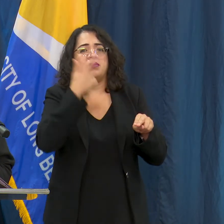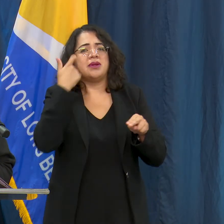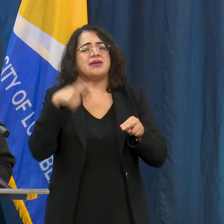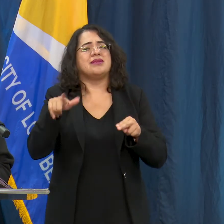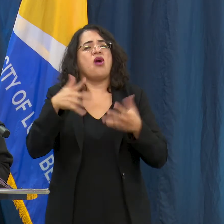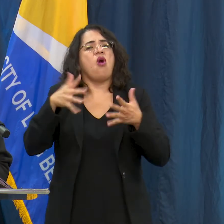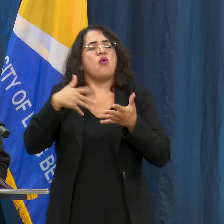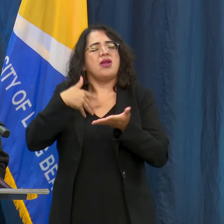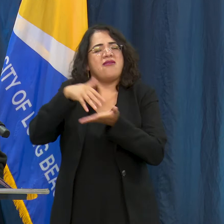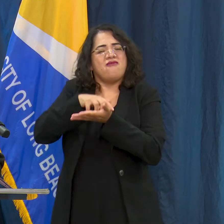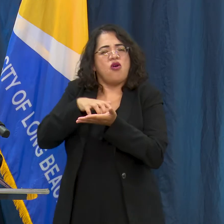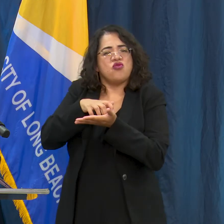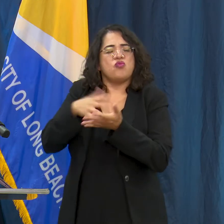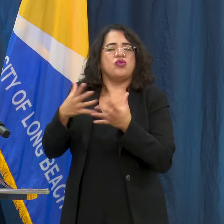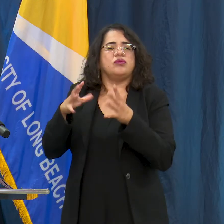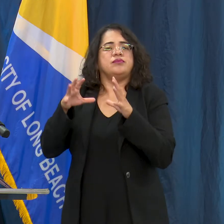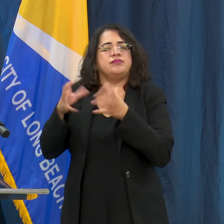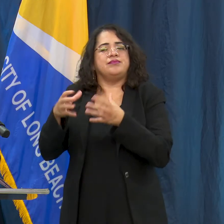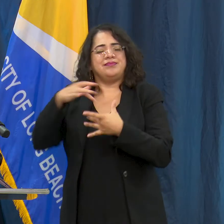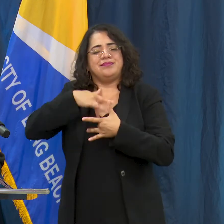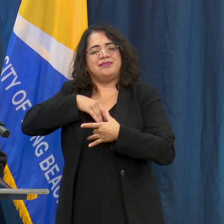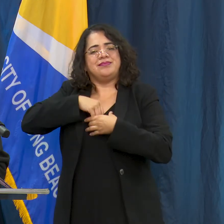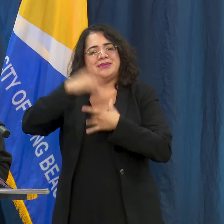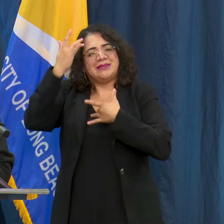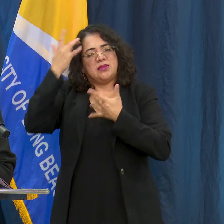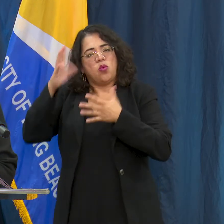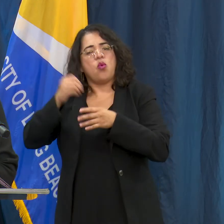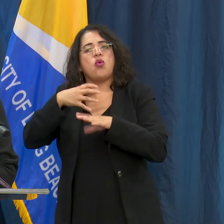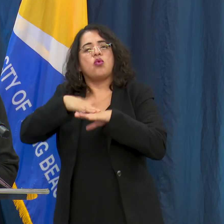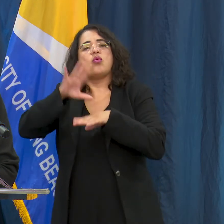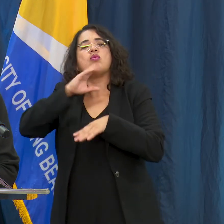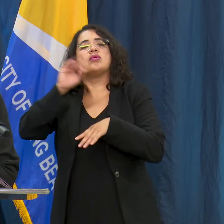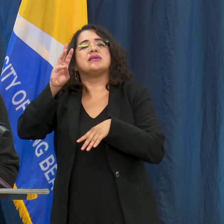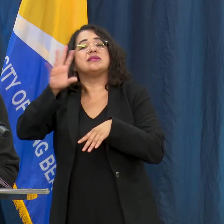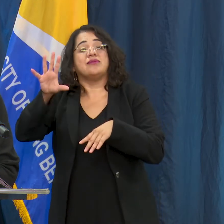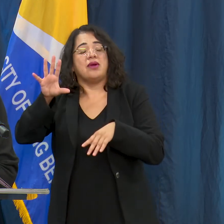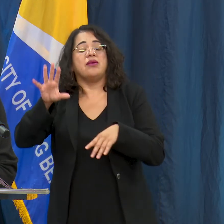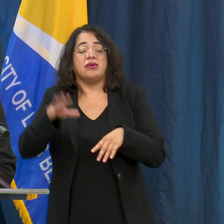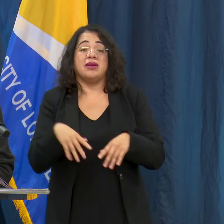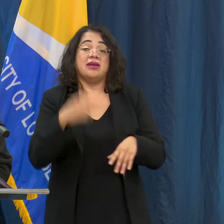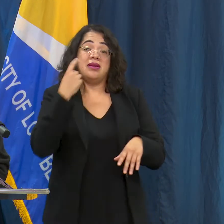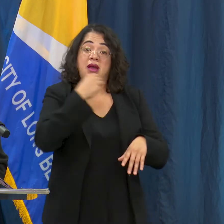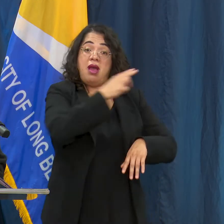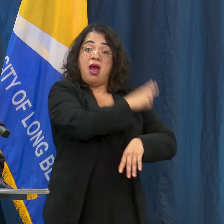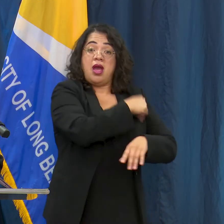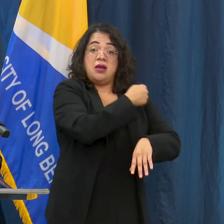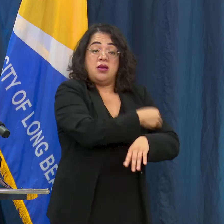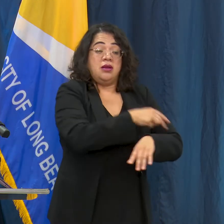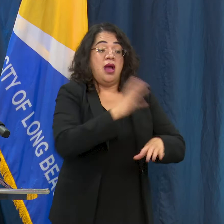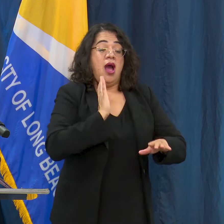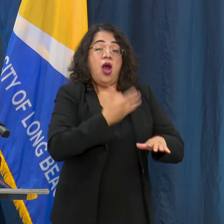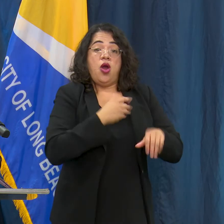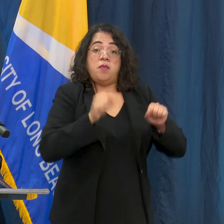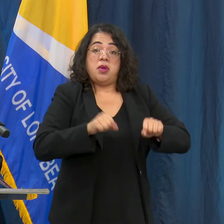su salud y la edad. Los datos de hospitales aquí en nuestra ciudad, nuestra capacidad